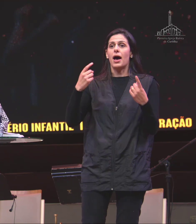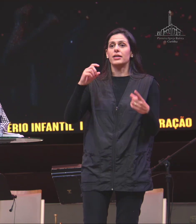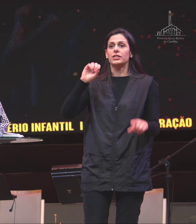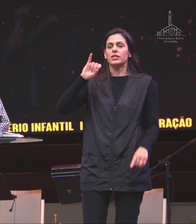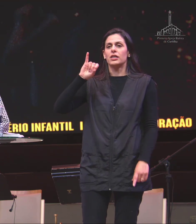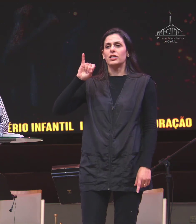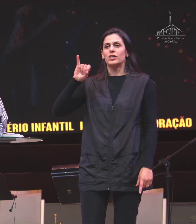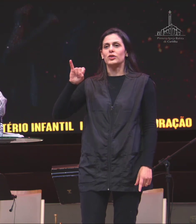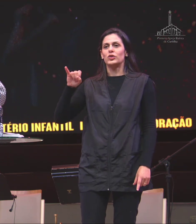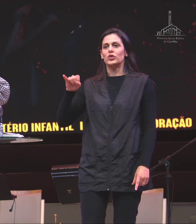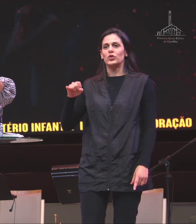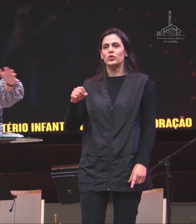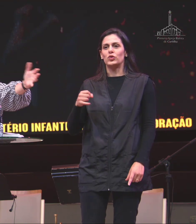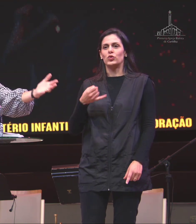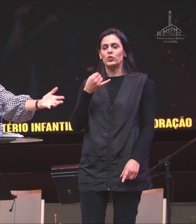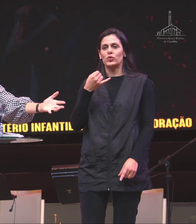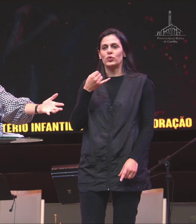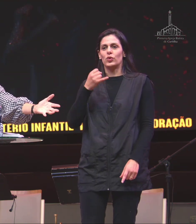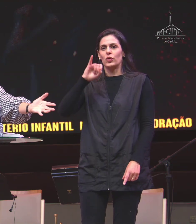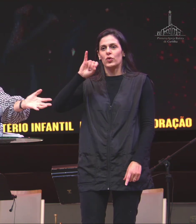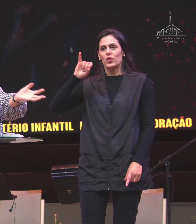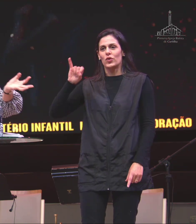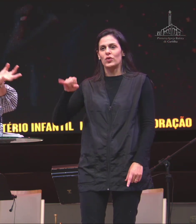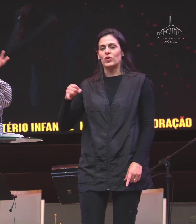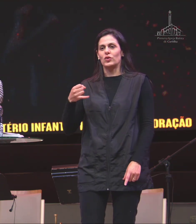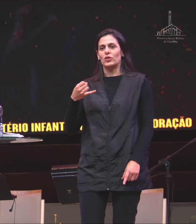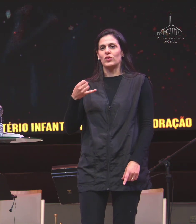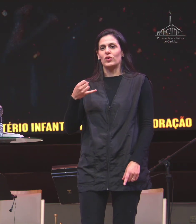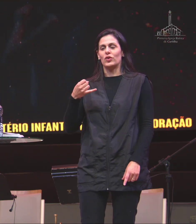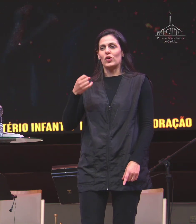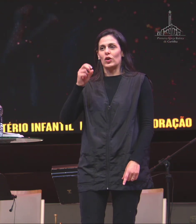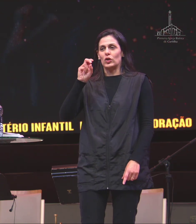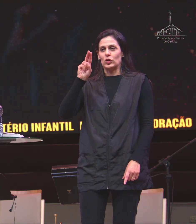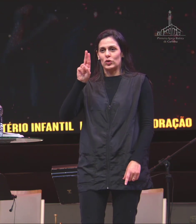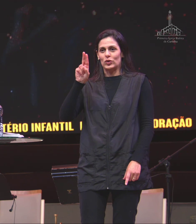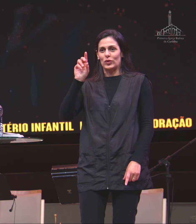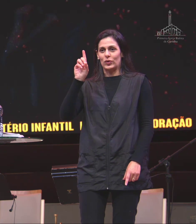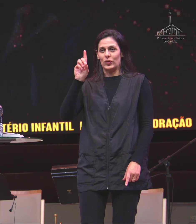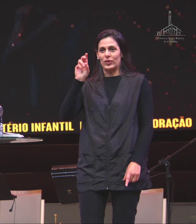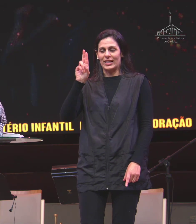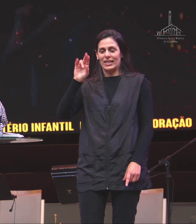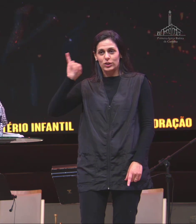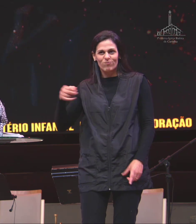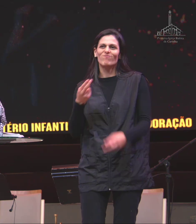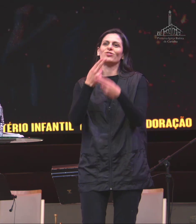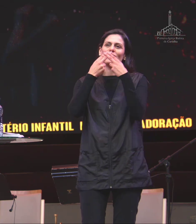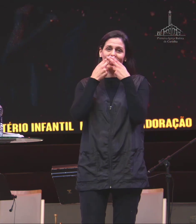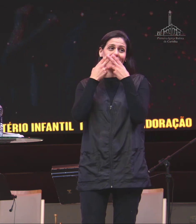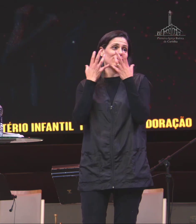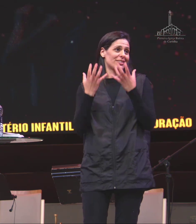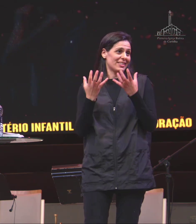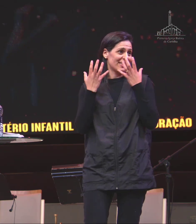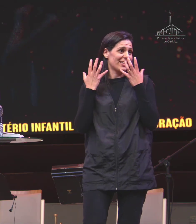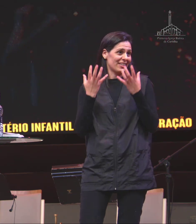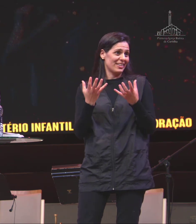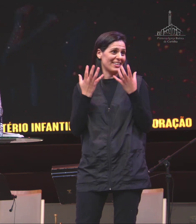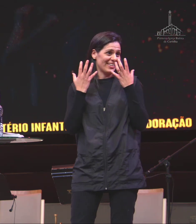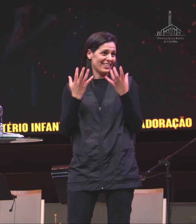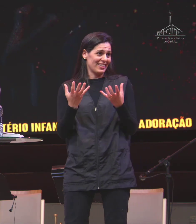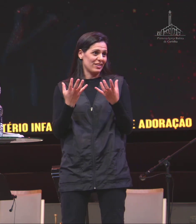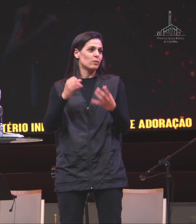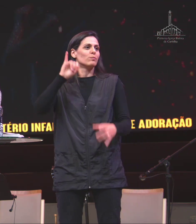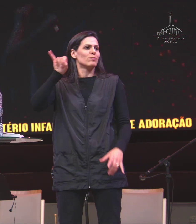forma, e de repente ele vem e diz: não precisa mais, nós temos uma nova aliança, e você pode se relacionar com